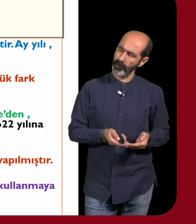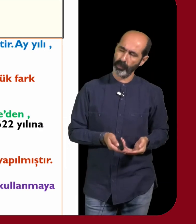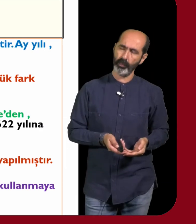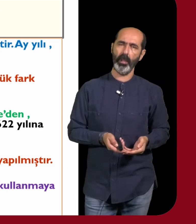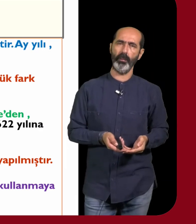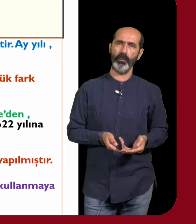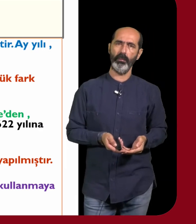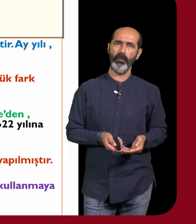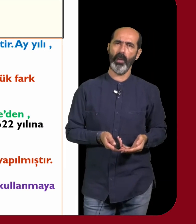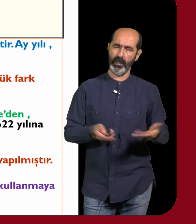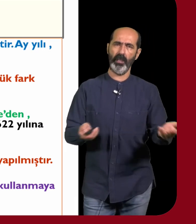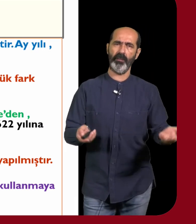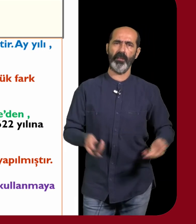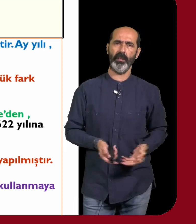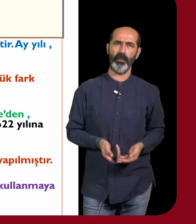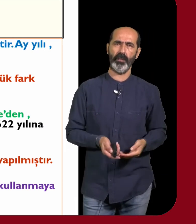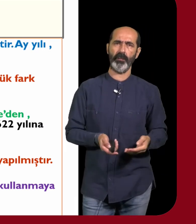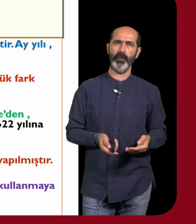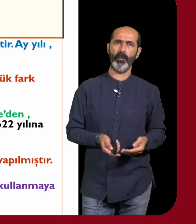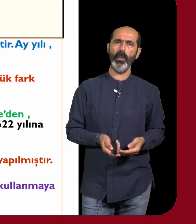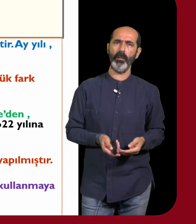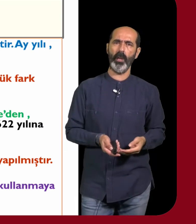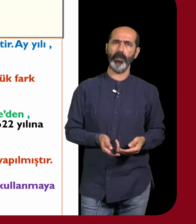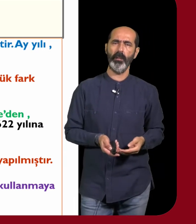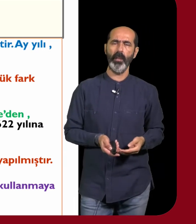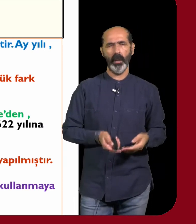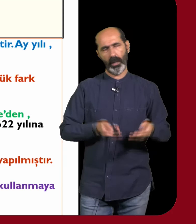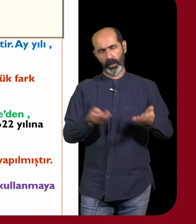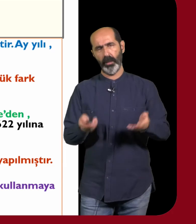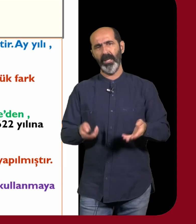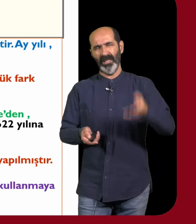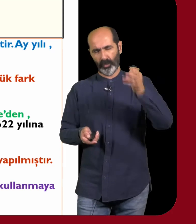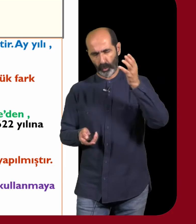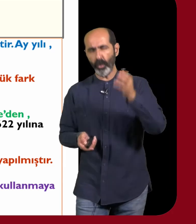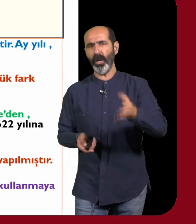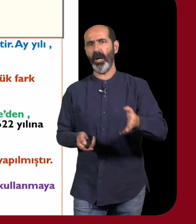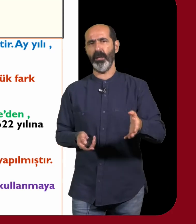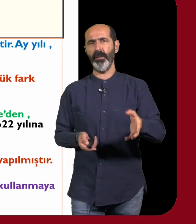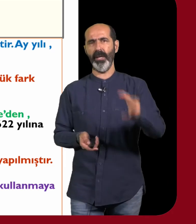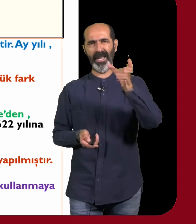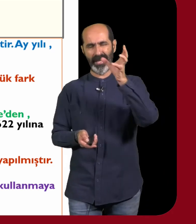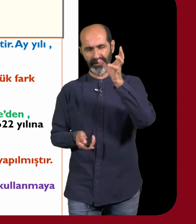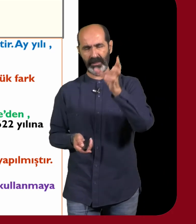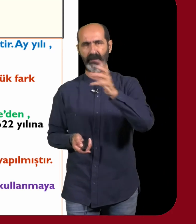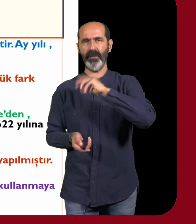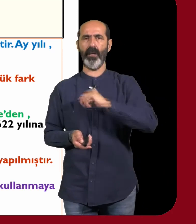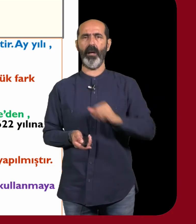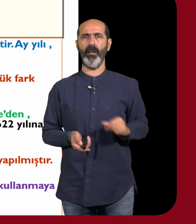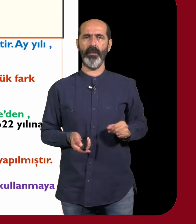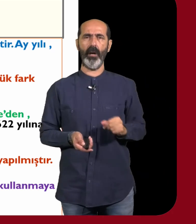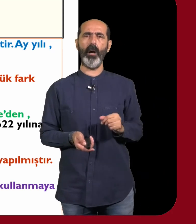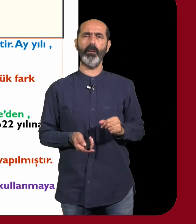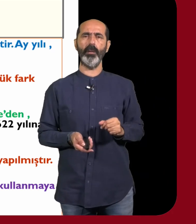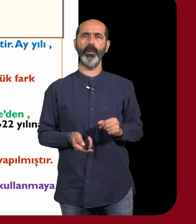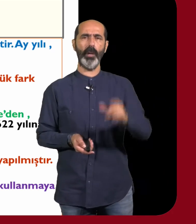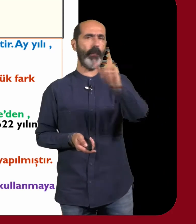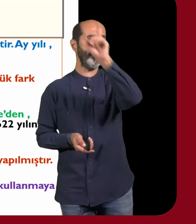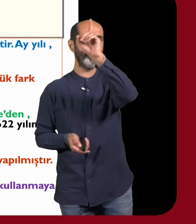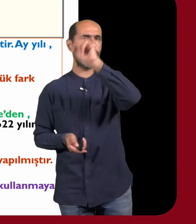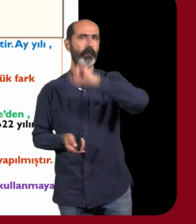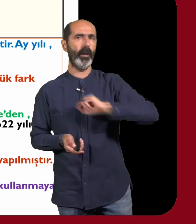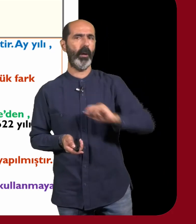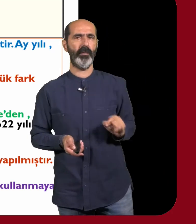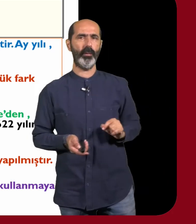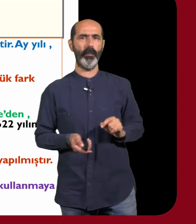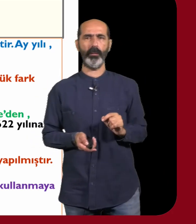kullanmıyor muyuz Tabii ki kullanıyordu ayrı esasına göre takvimi kullanıyorlardı Ama son haline en kesin halini aldı